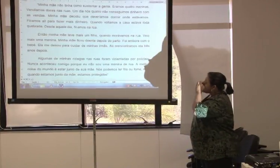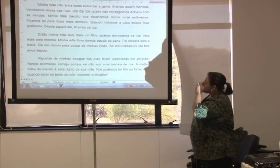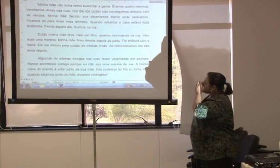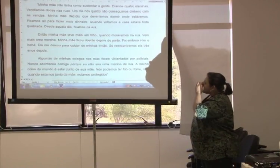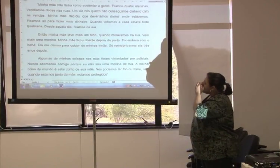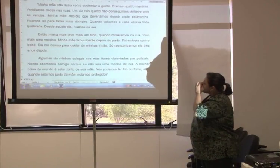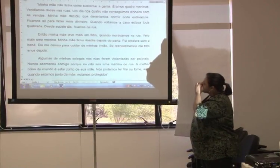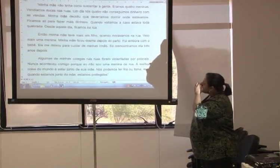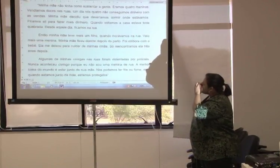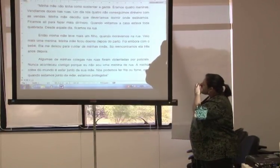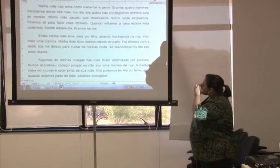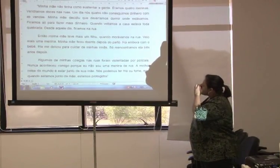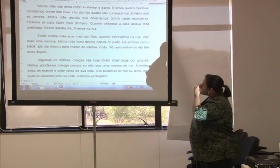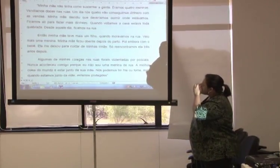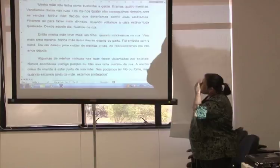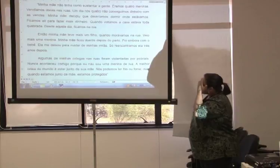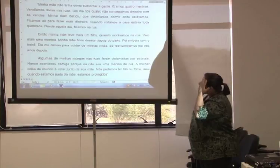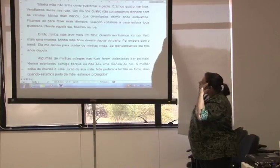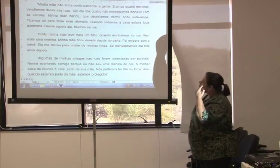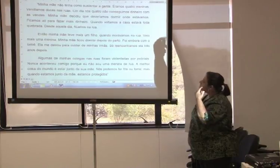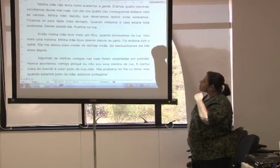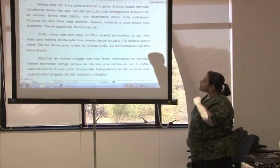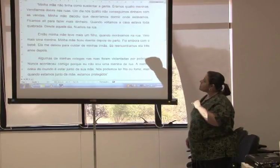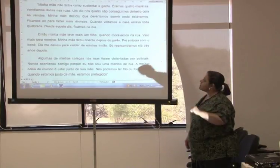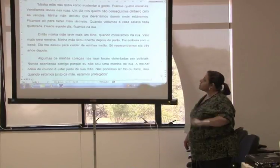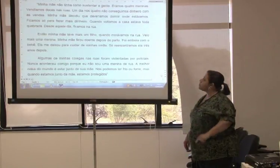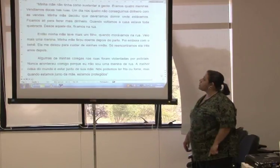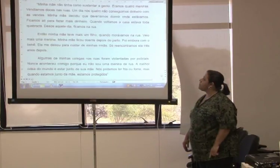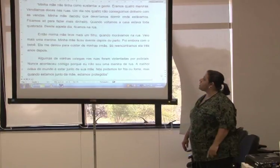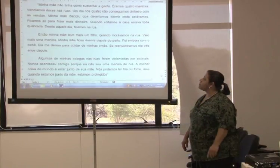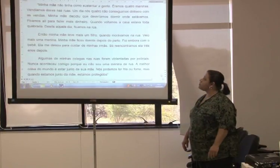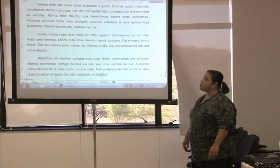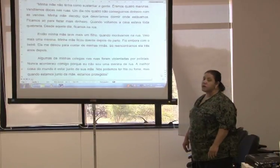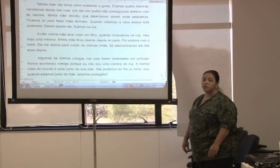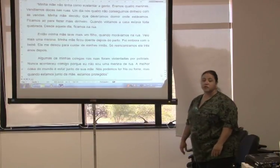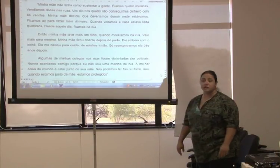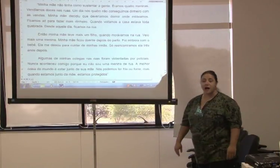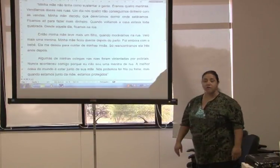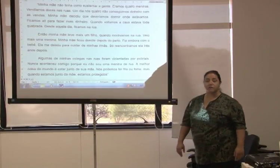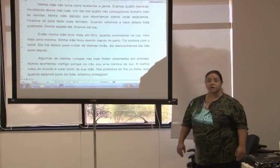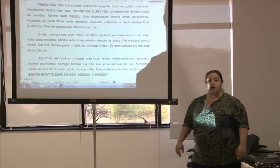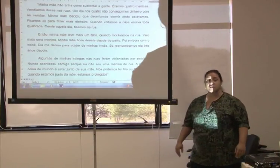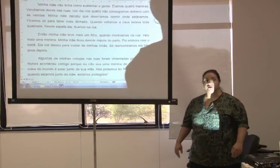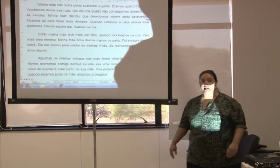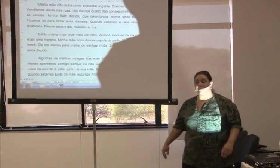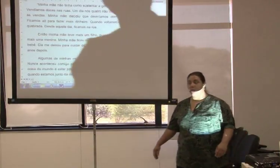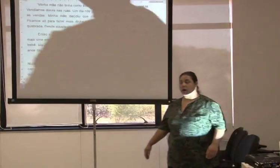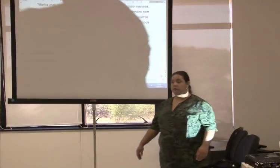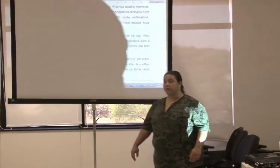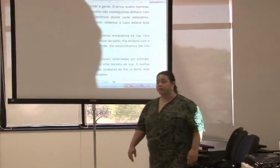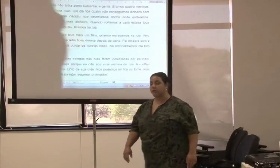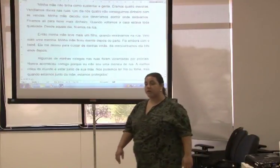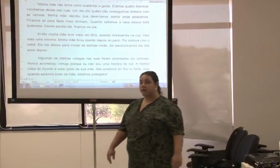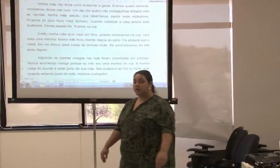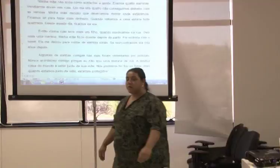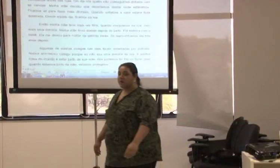E aí você vai... Minha mãe decidiu que deveríamos dormir onde estávamos. Aonde que vai estar a mamãe?